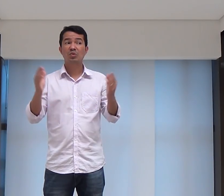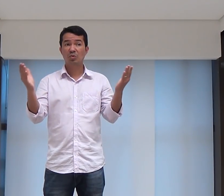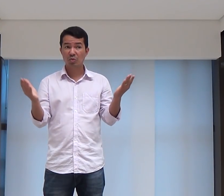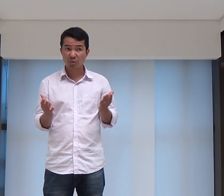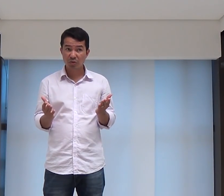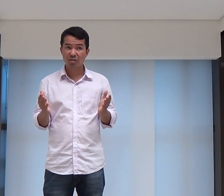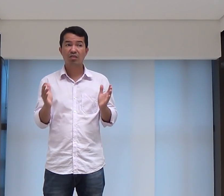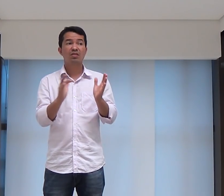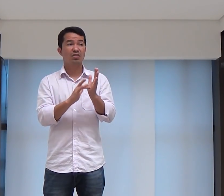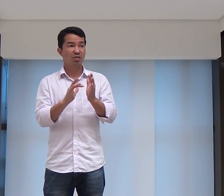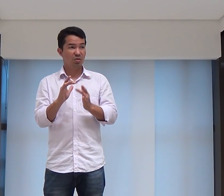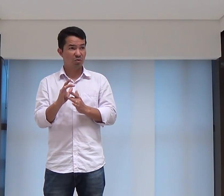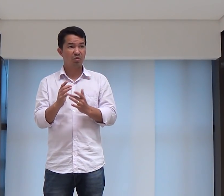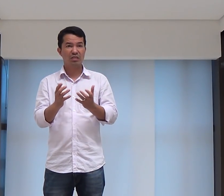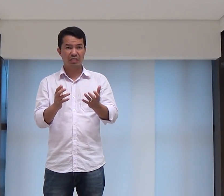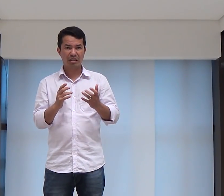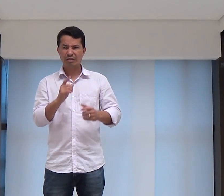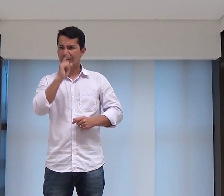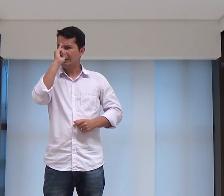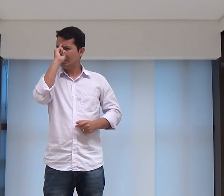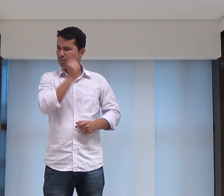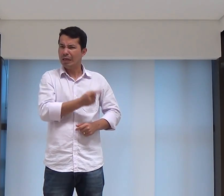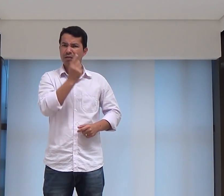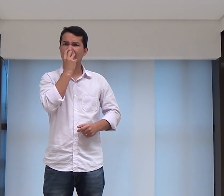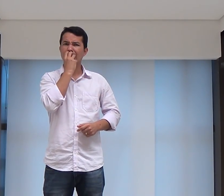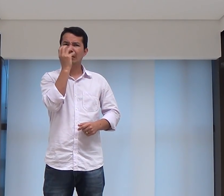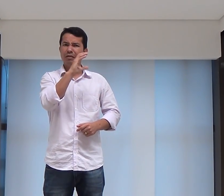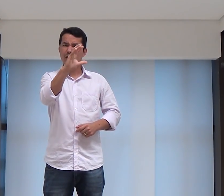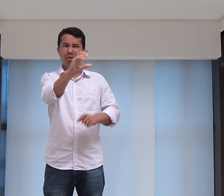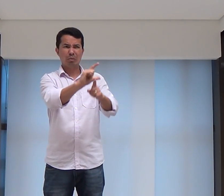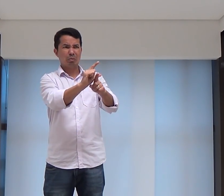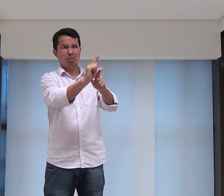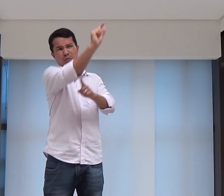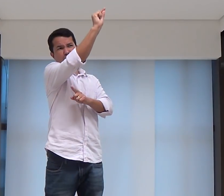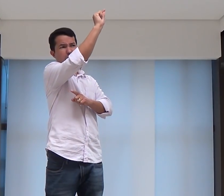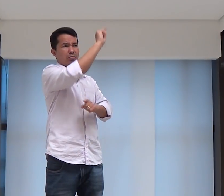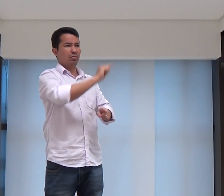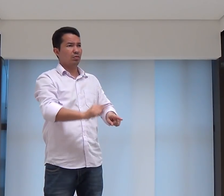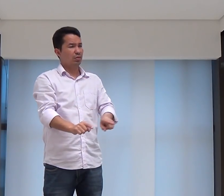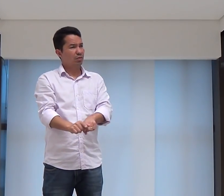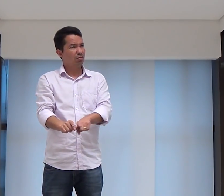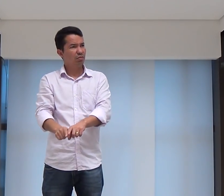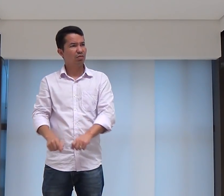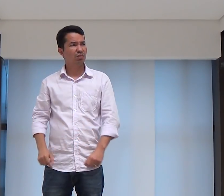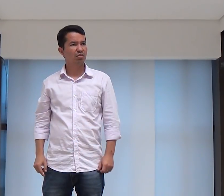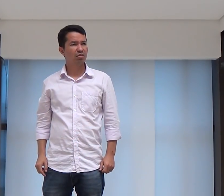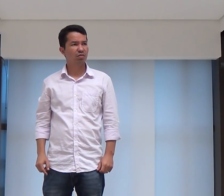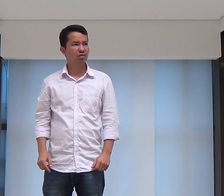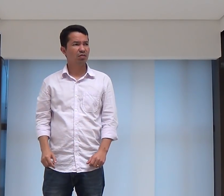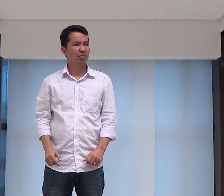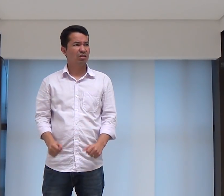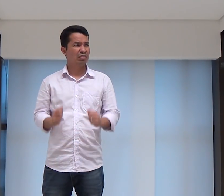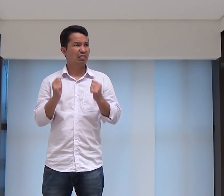A que vocês estão presos? Porque Jesus quer libertar. Ele quer mandar a água embora. Ele quer prender o homem.